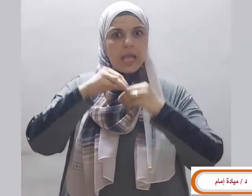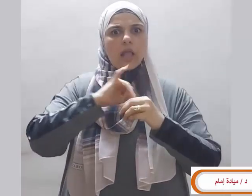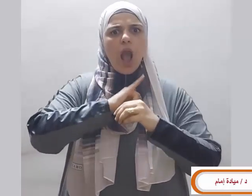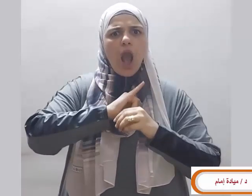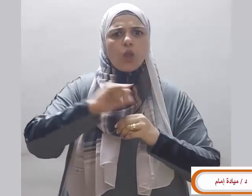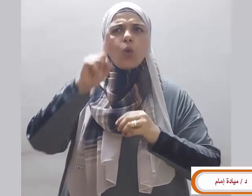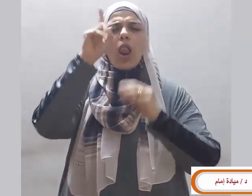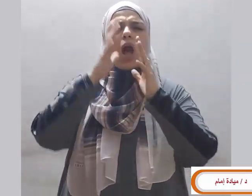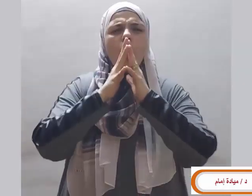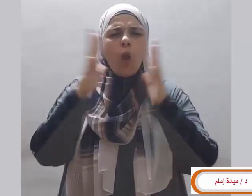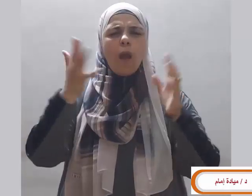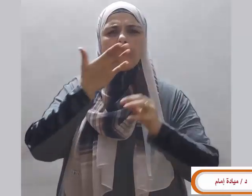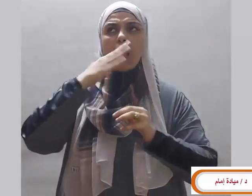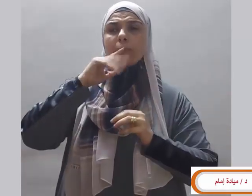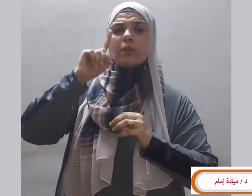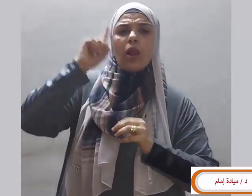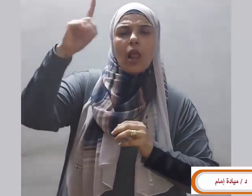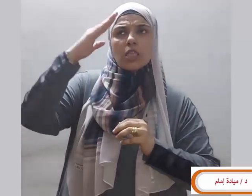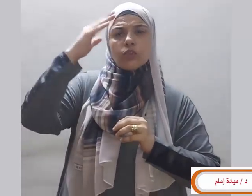التهليل والتكبير